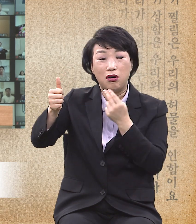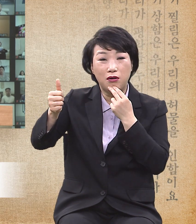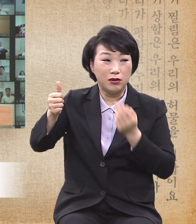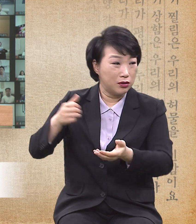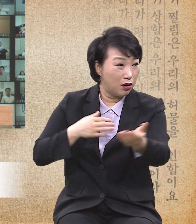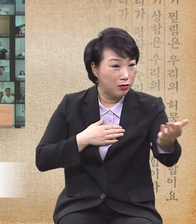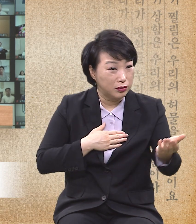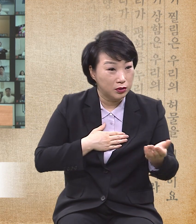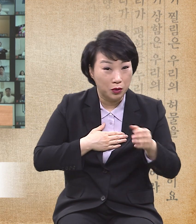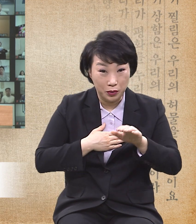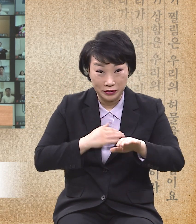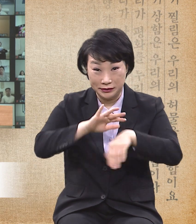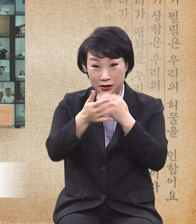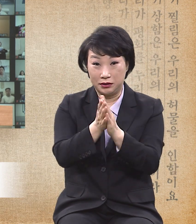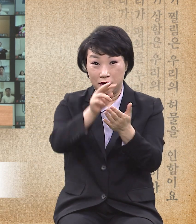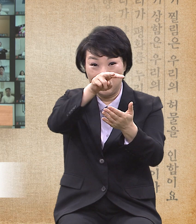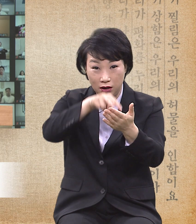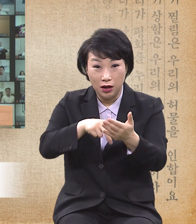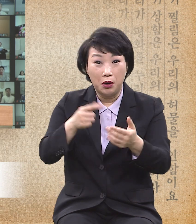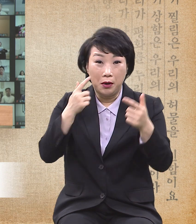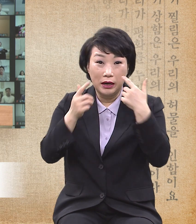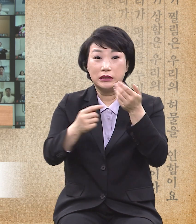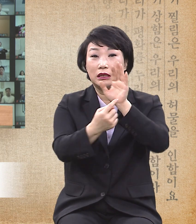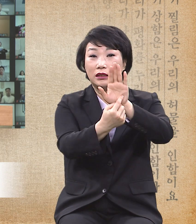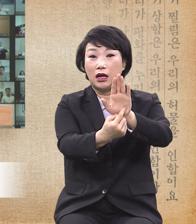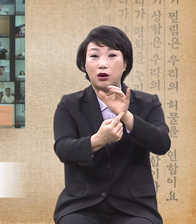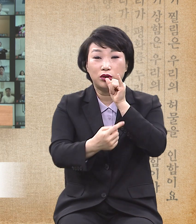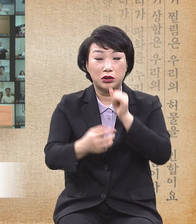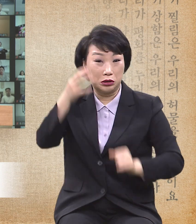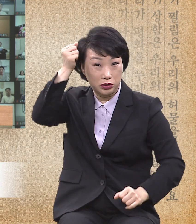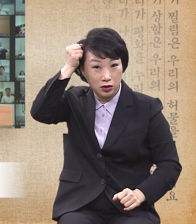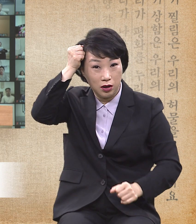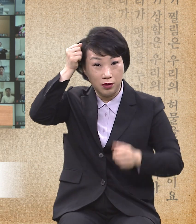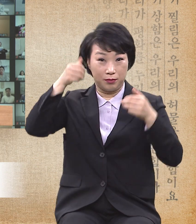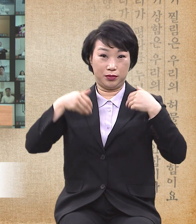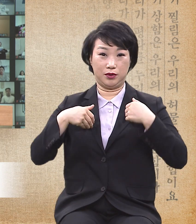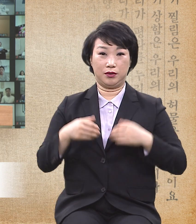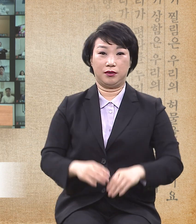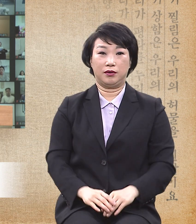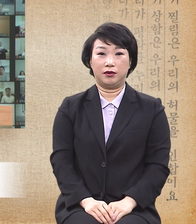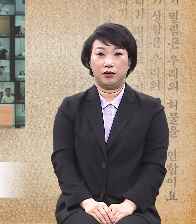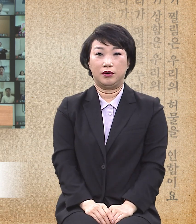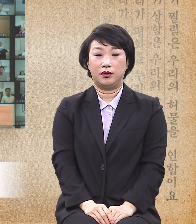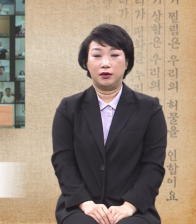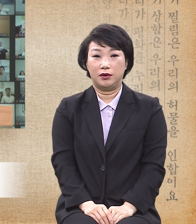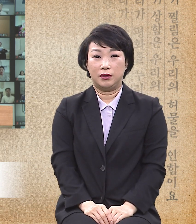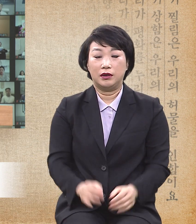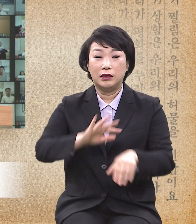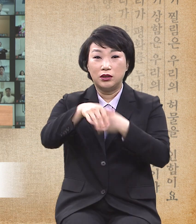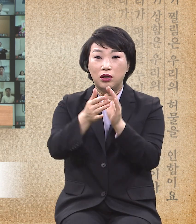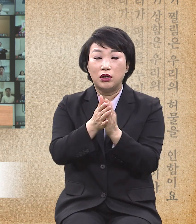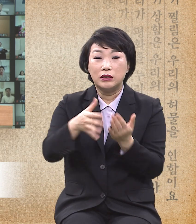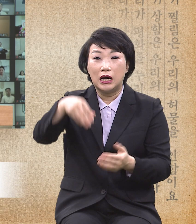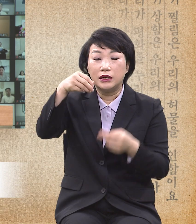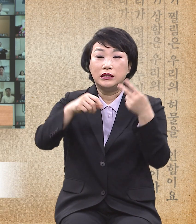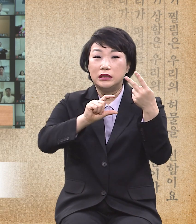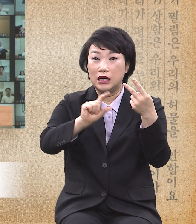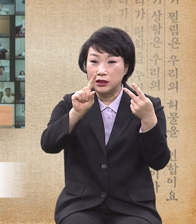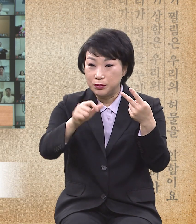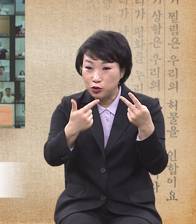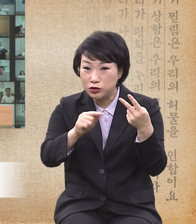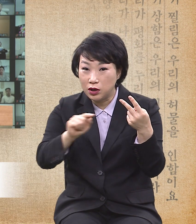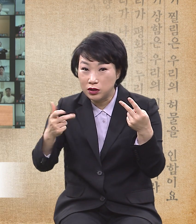분임을 성경은 분명히 말해주고 있음을 명심해야 합니다. 창세기 2장